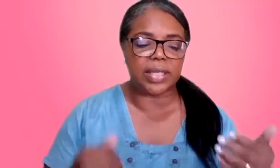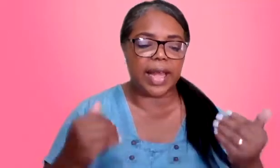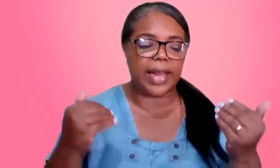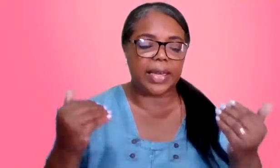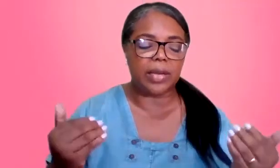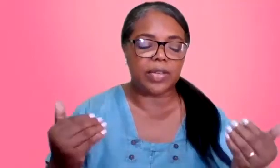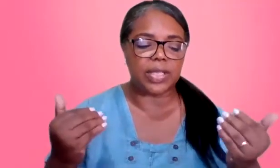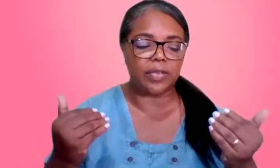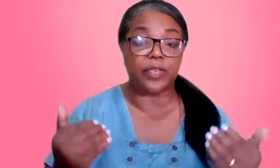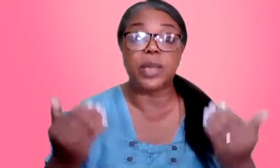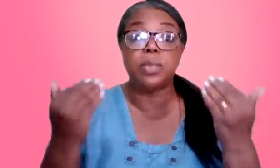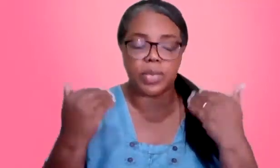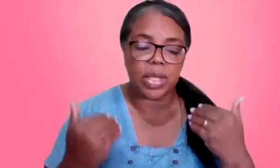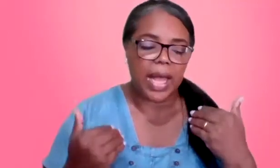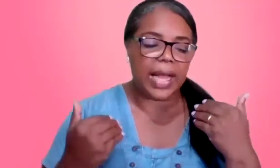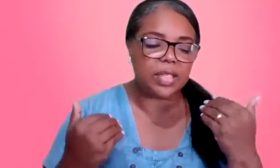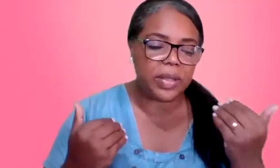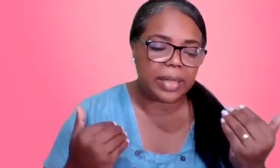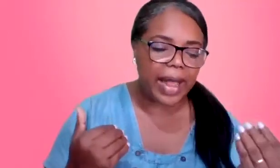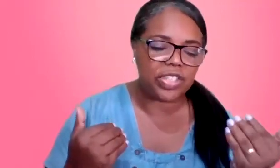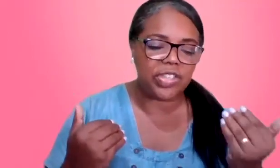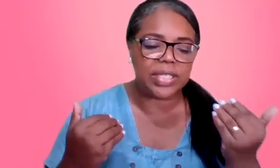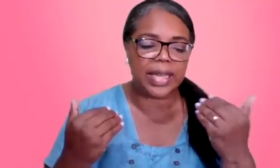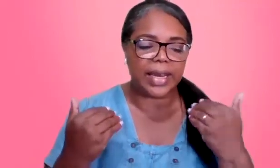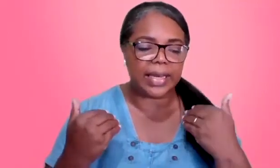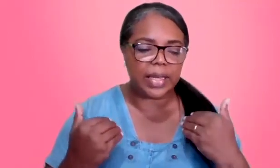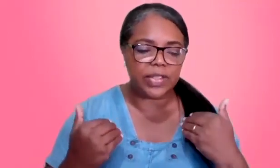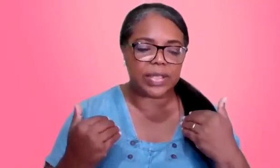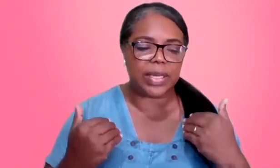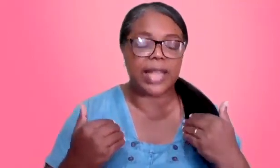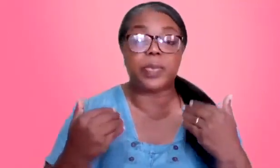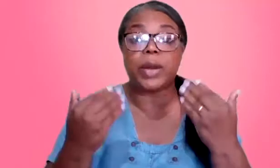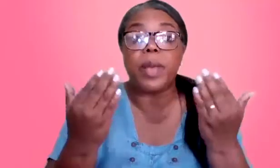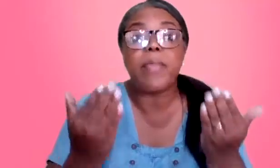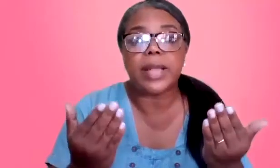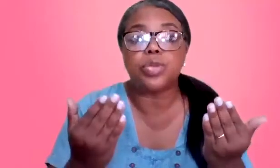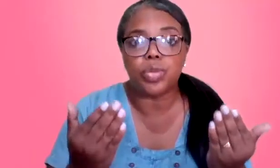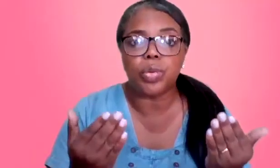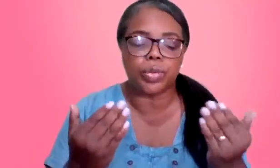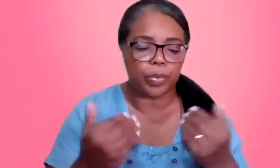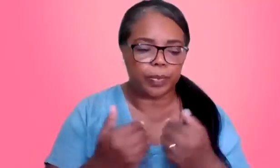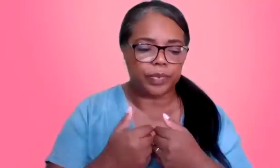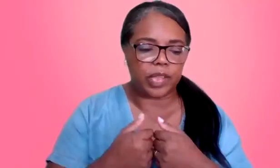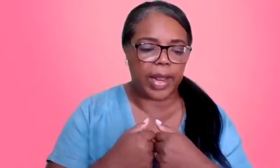ensinar a língua de... Vimos as vantagens de ensinar a língua de sinais para o bebê surdo, certo?